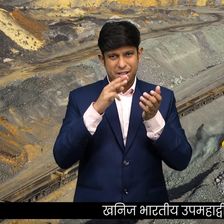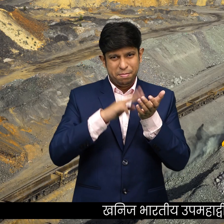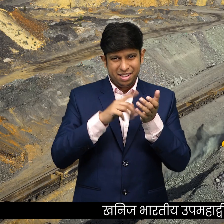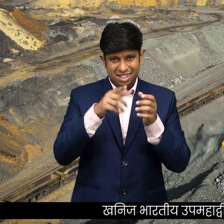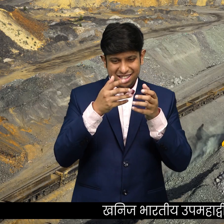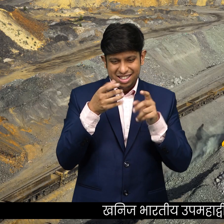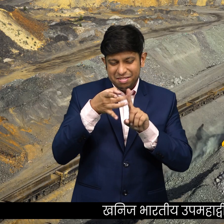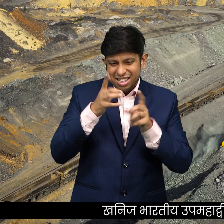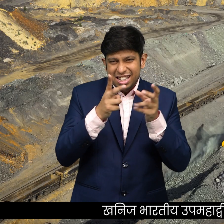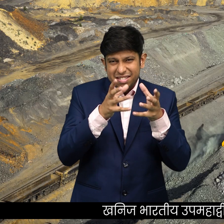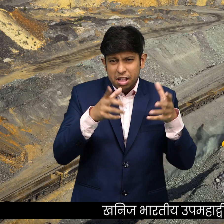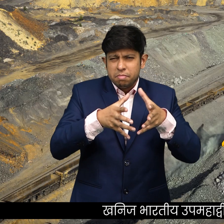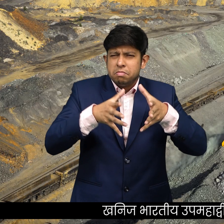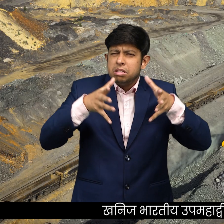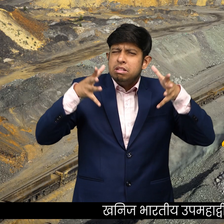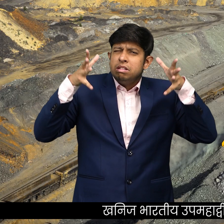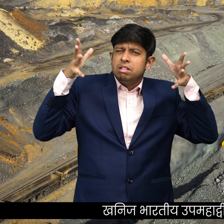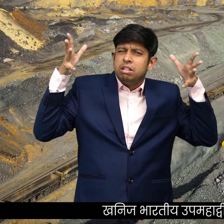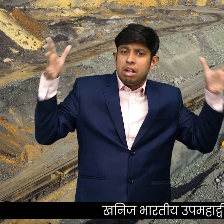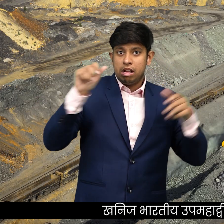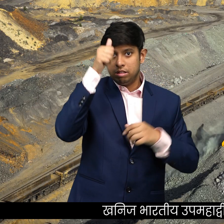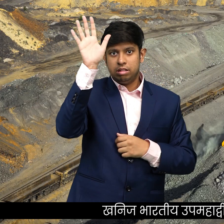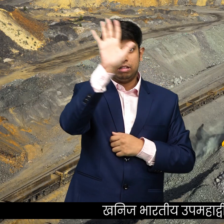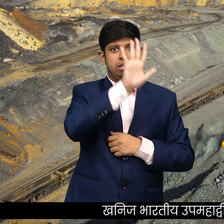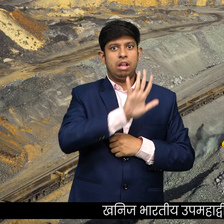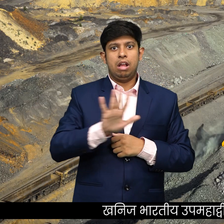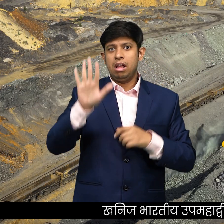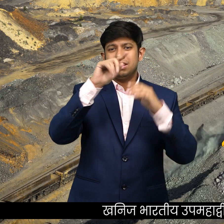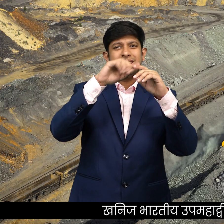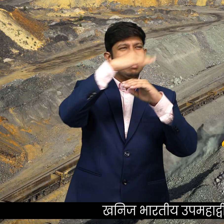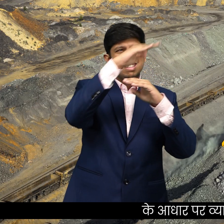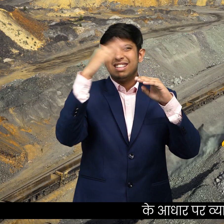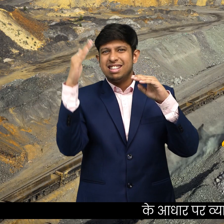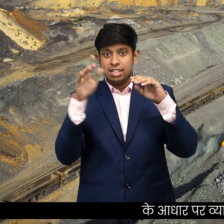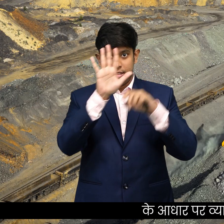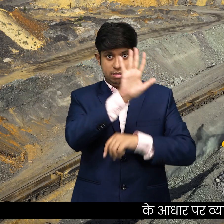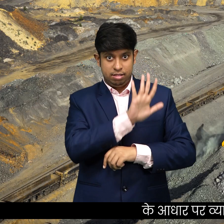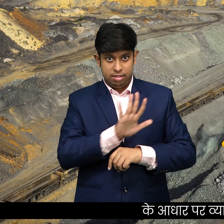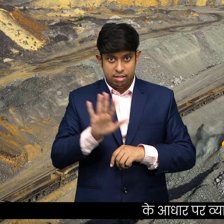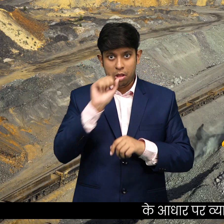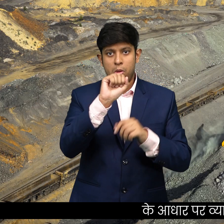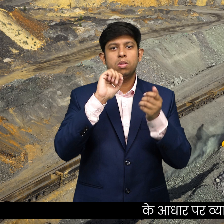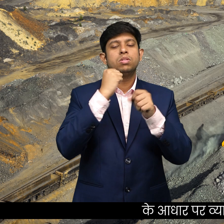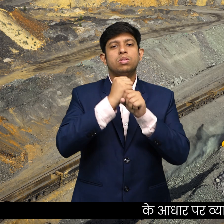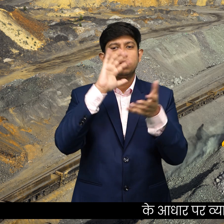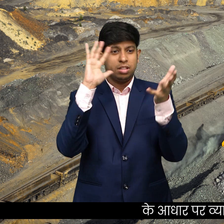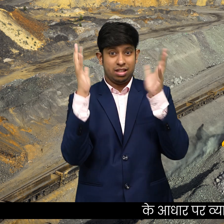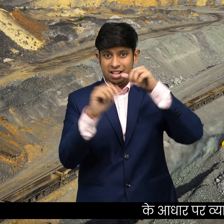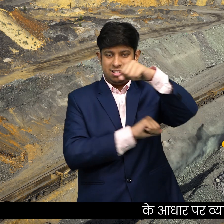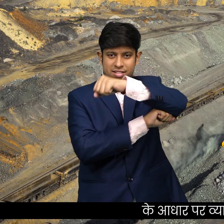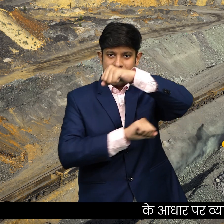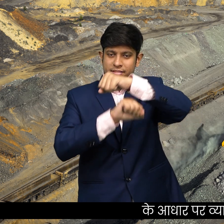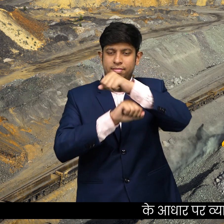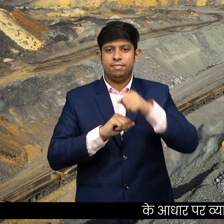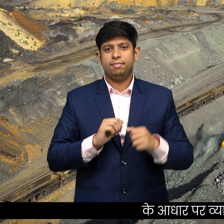खनिज भारतीय उपमहाद्वीप में उनके भौगोलिक संरचना के आधार पर व्यापक रूप से